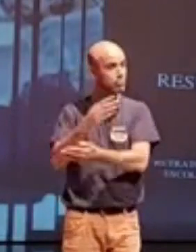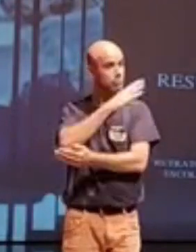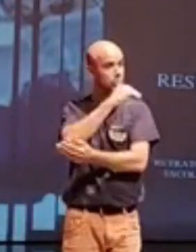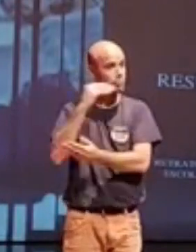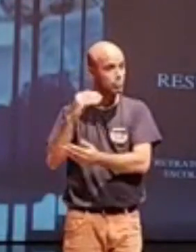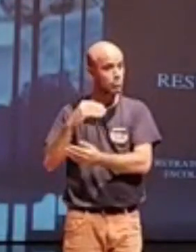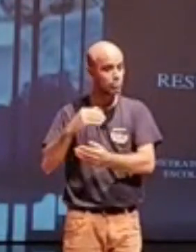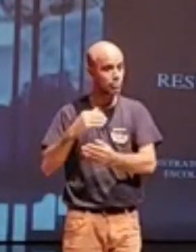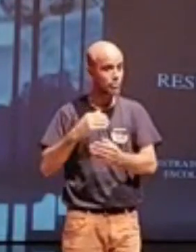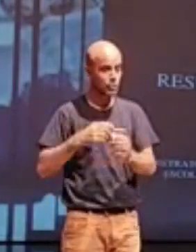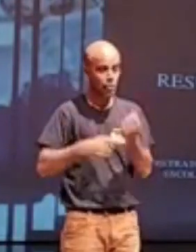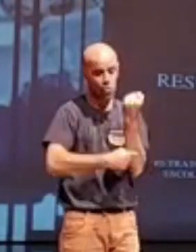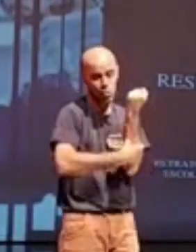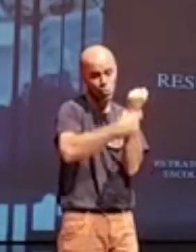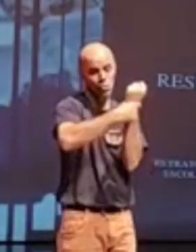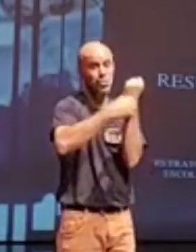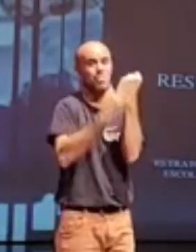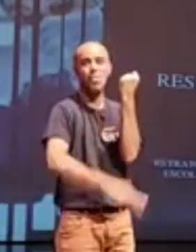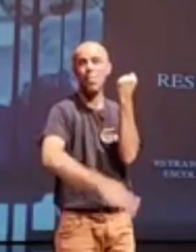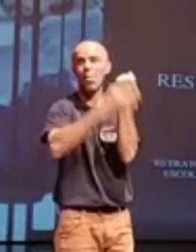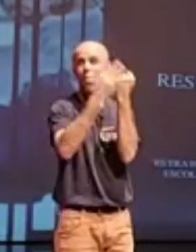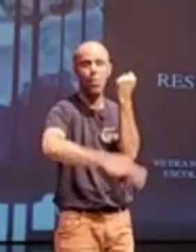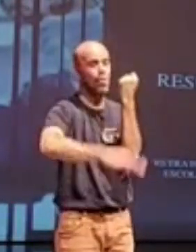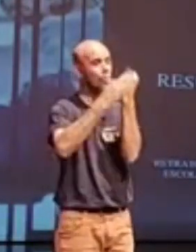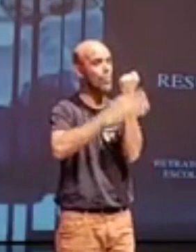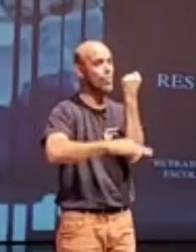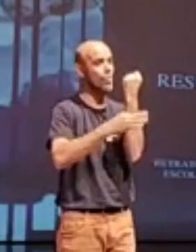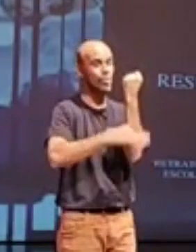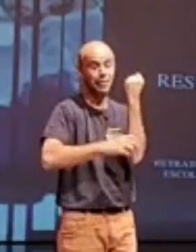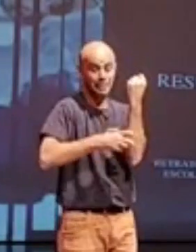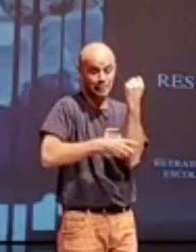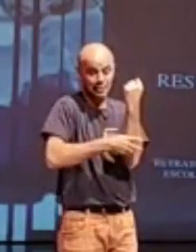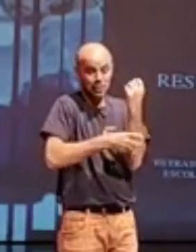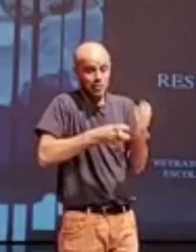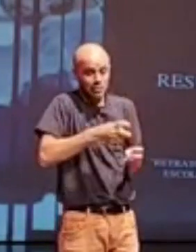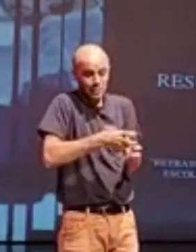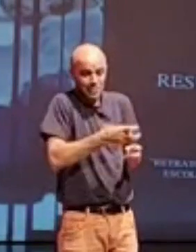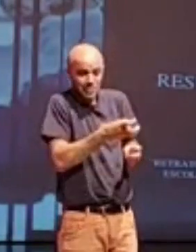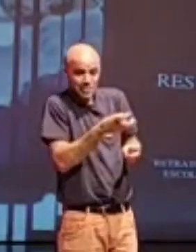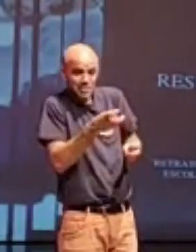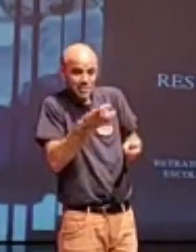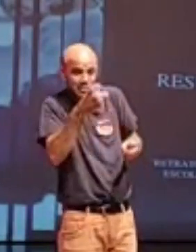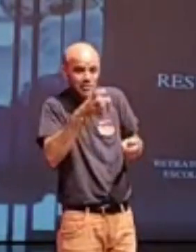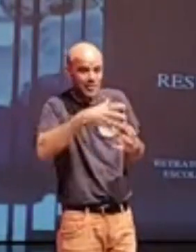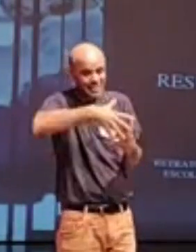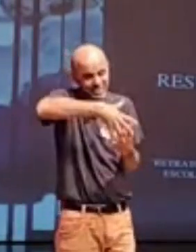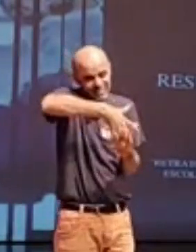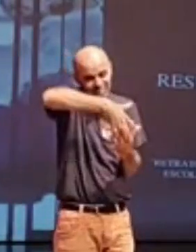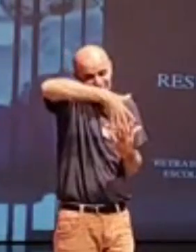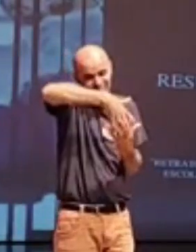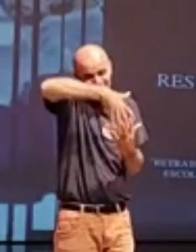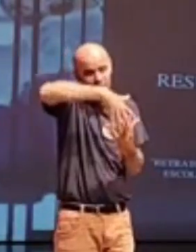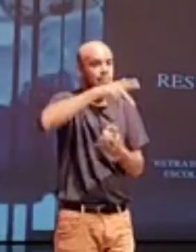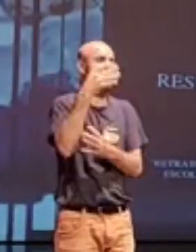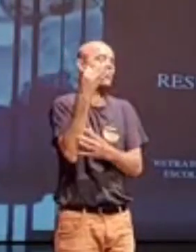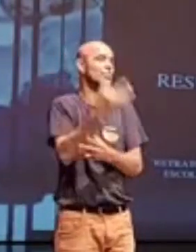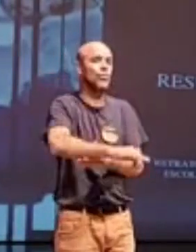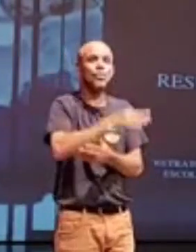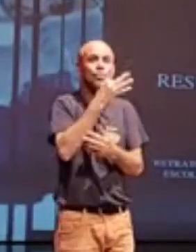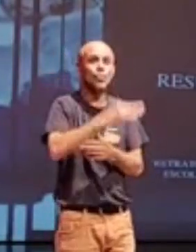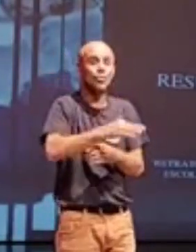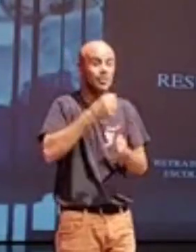na coluna. Muitas vezes essa deformidade crescer muito, ela pode pinçar os nervos ali, dar muita dor, isso leva um